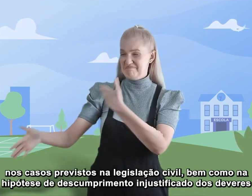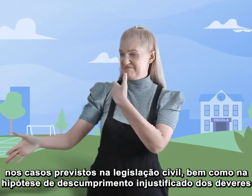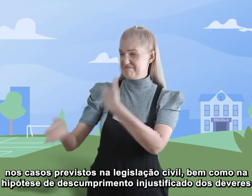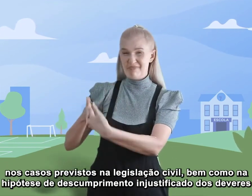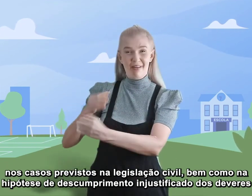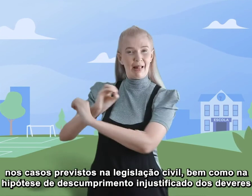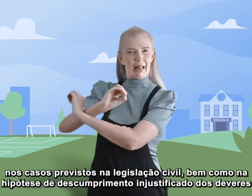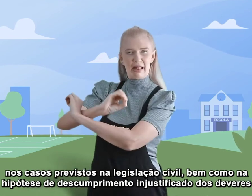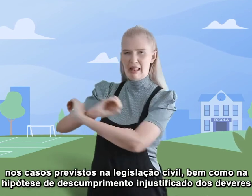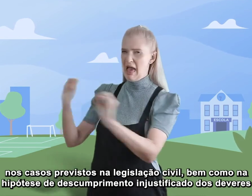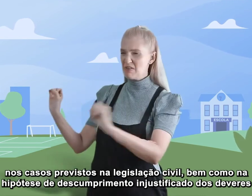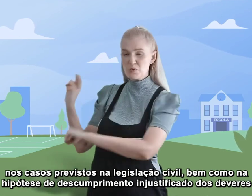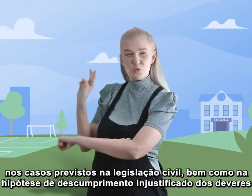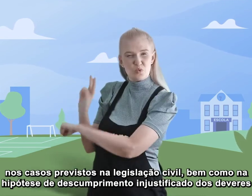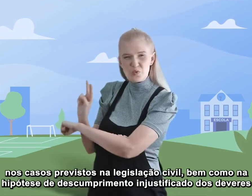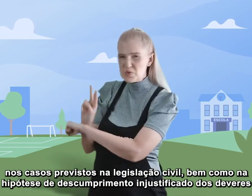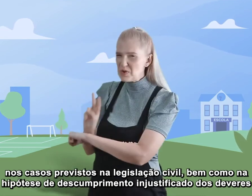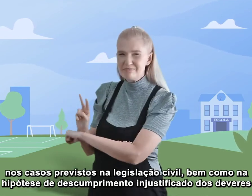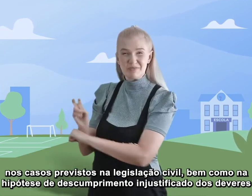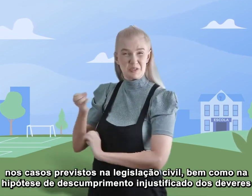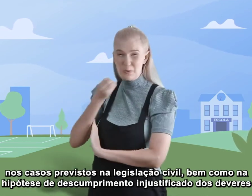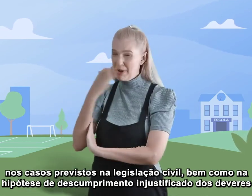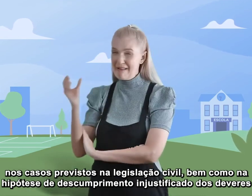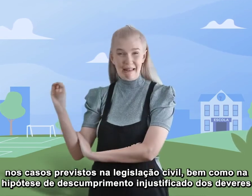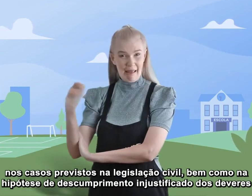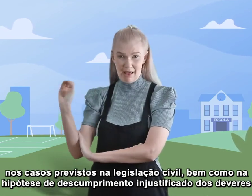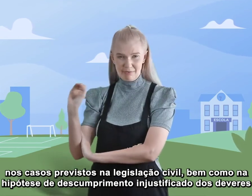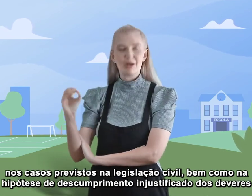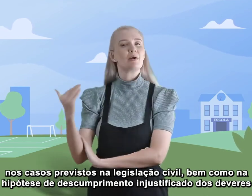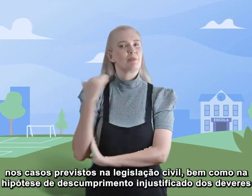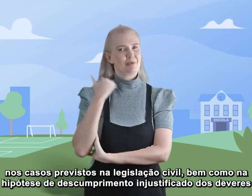civil, bem como na hipótese de descumprimento